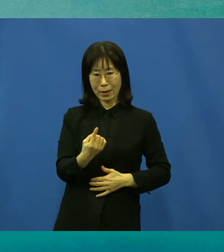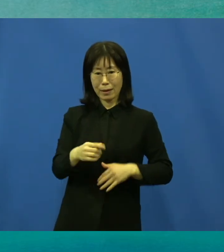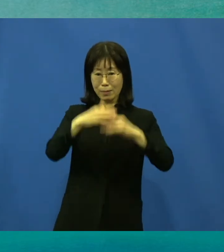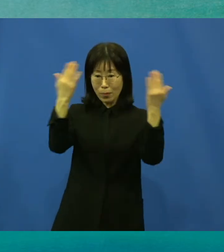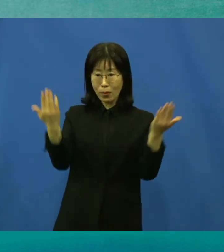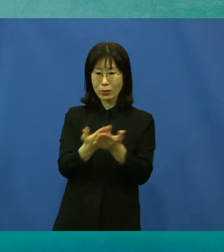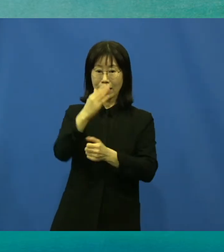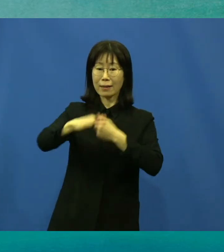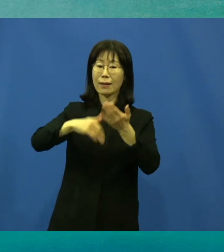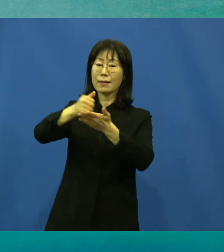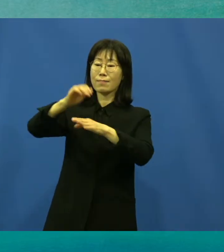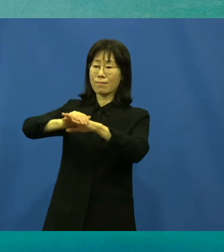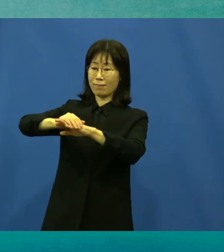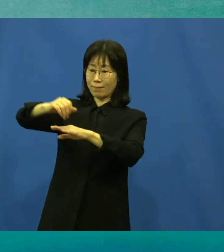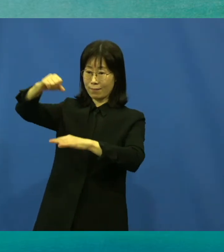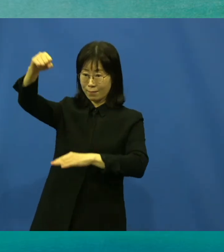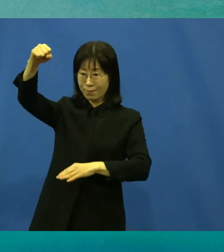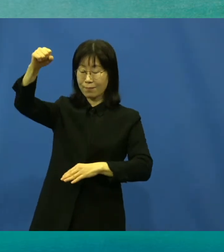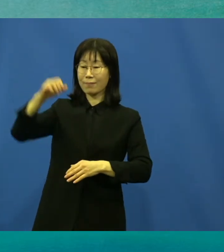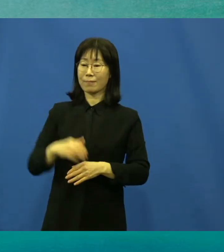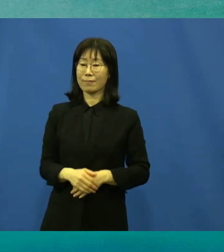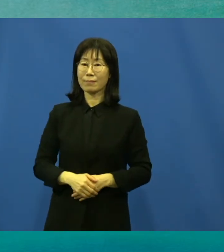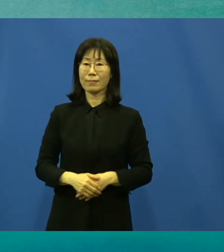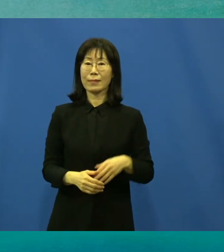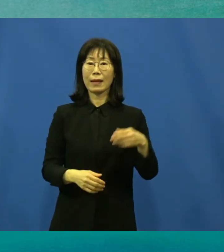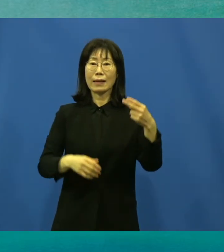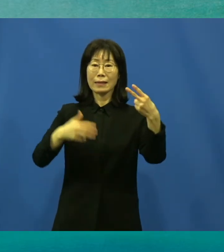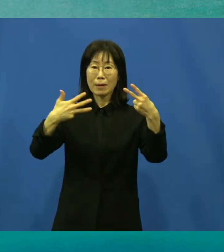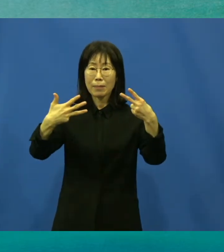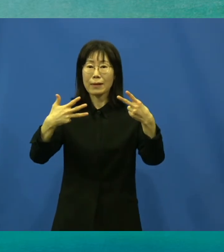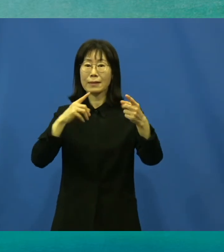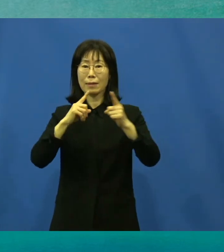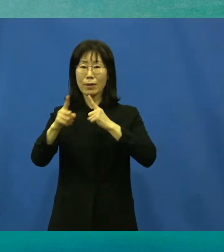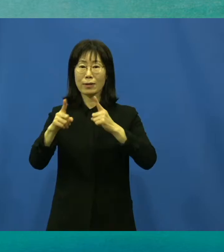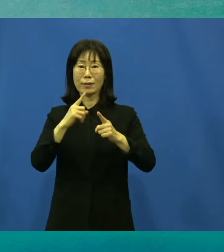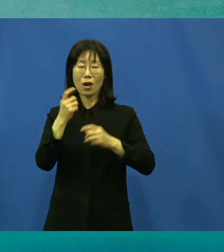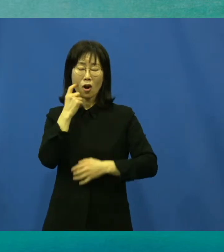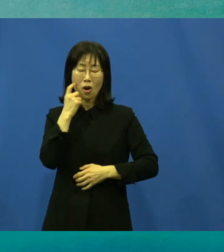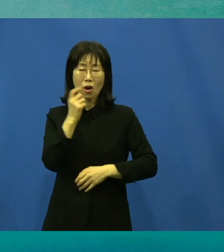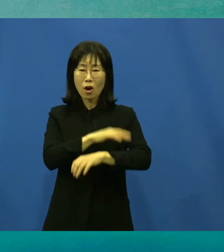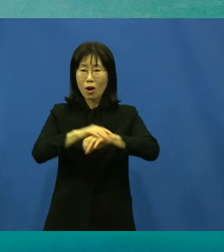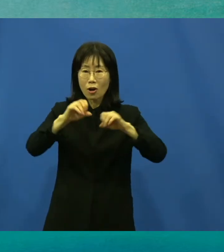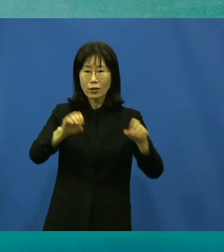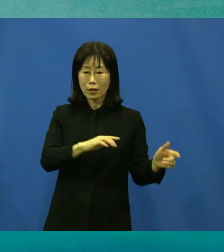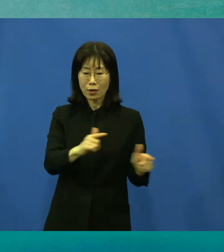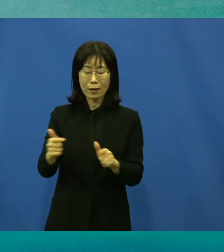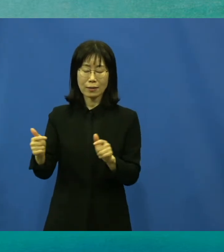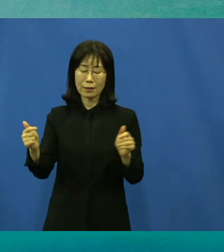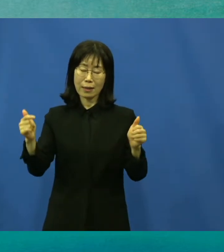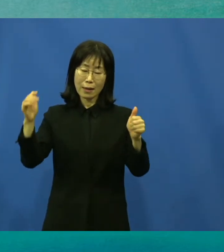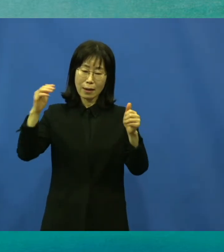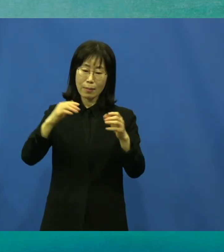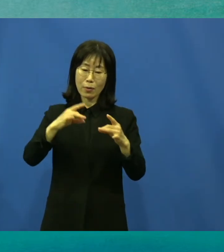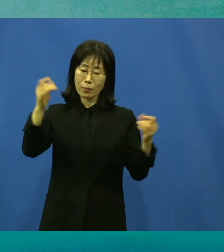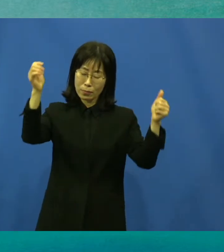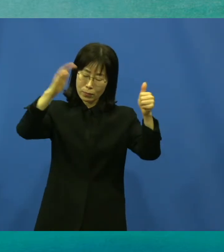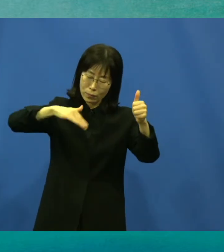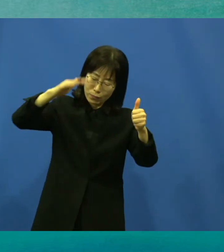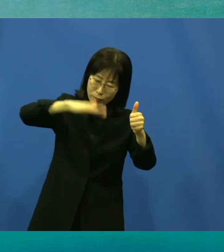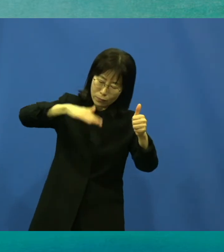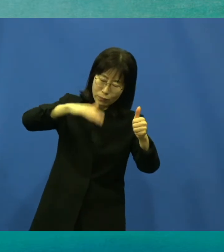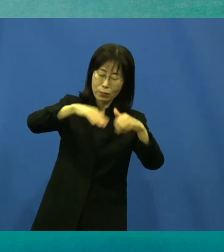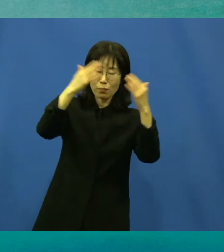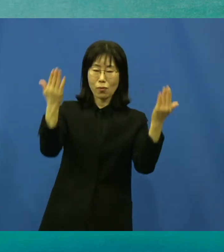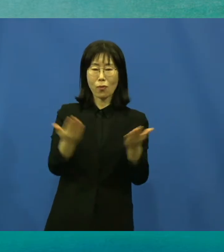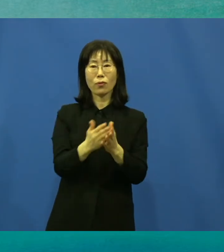있습니다. 자, 8절을 보면 거짓되고 헛된 것을 숭상하는 모든 자는 자기에게 베푸신